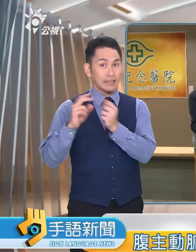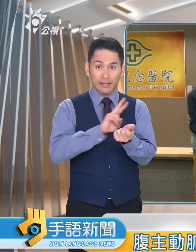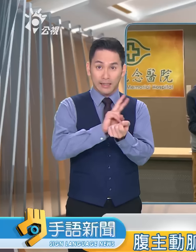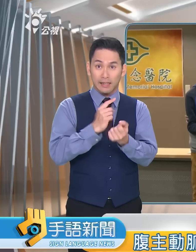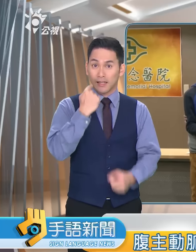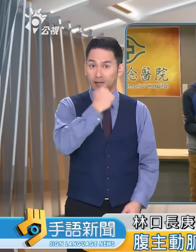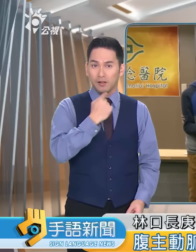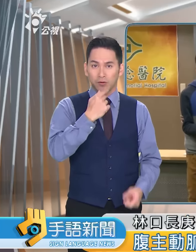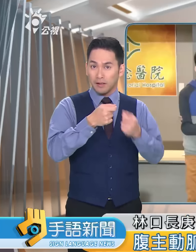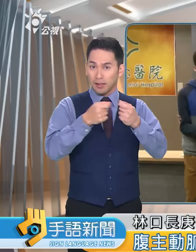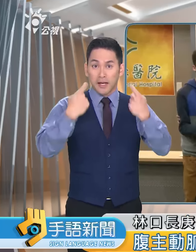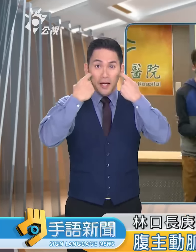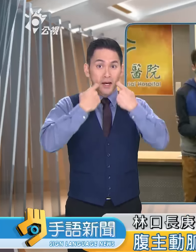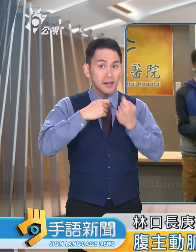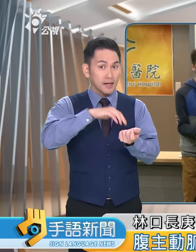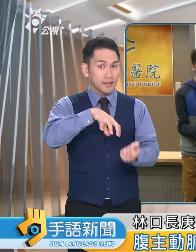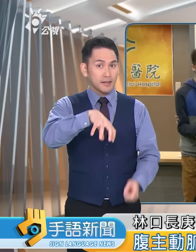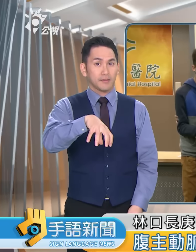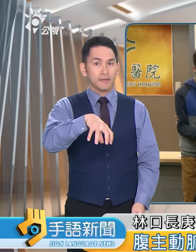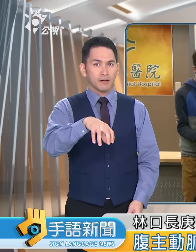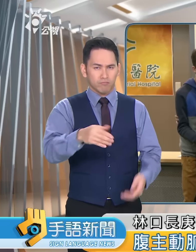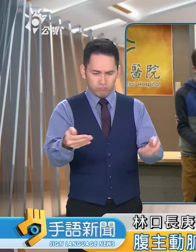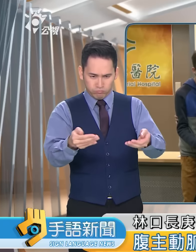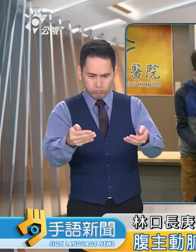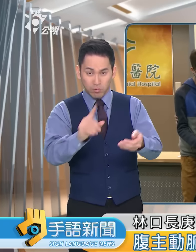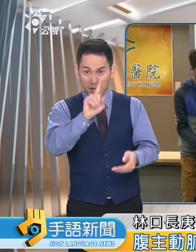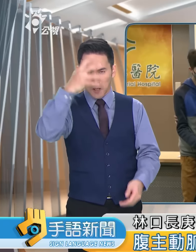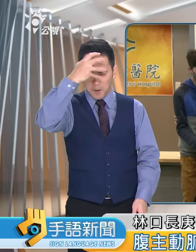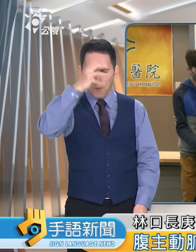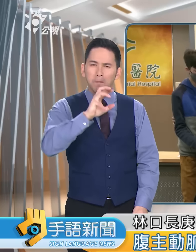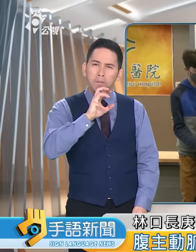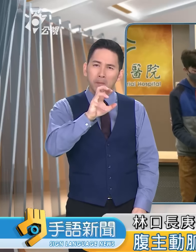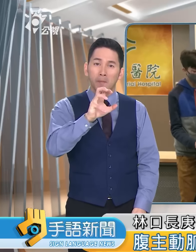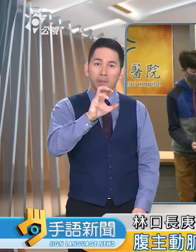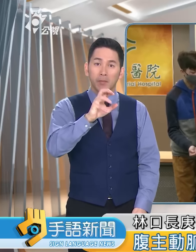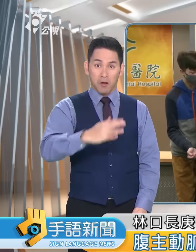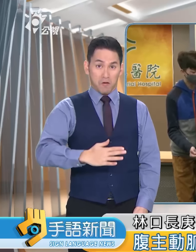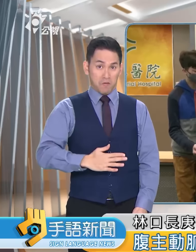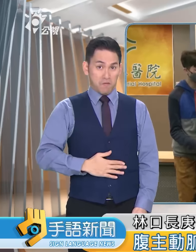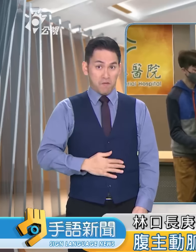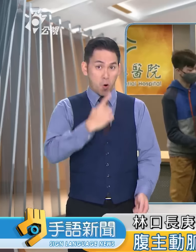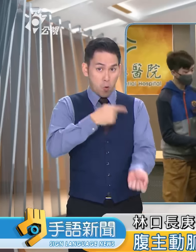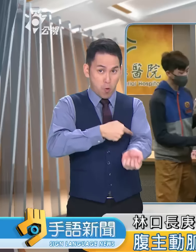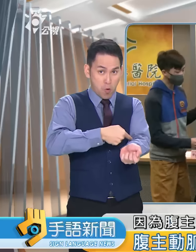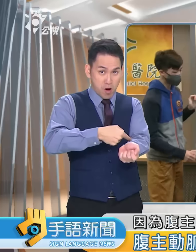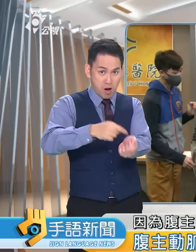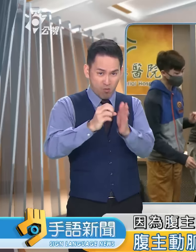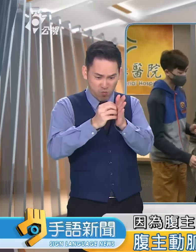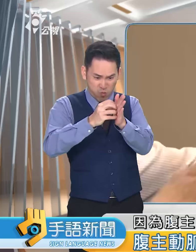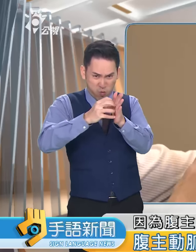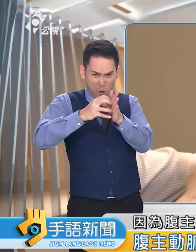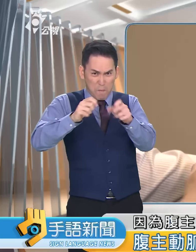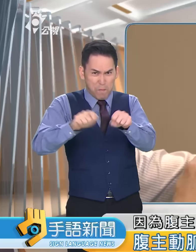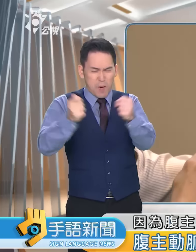林口长庚医院日前收治一名高龄80岁长者，因为腹主动脉瘤破